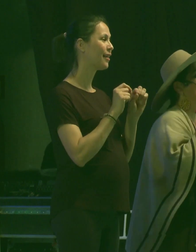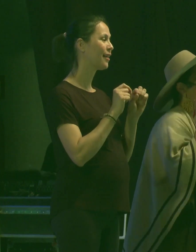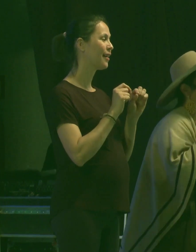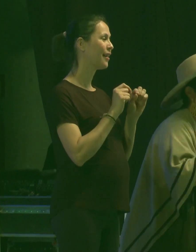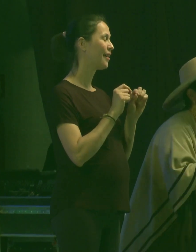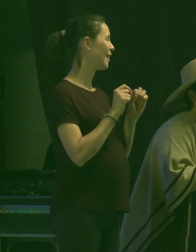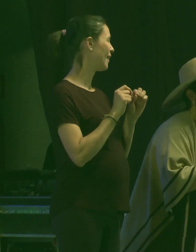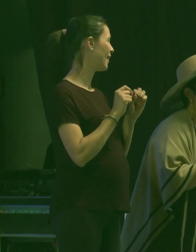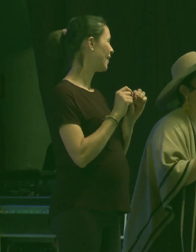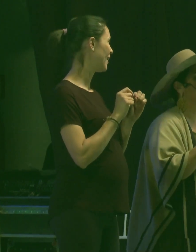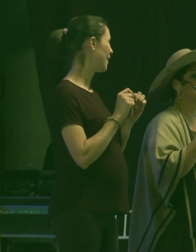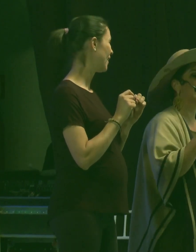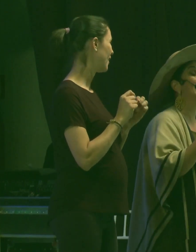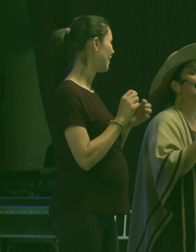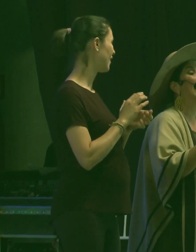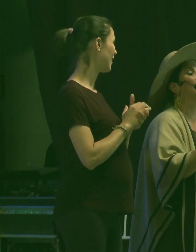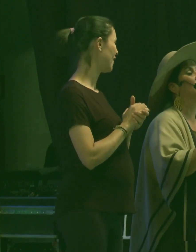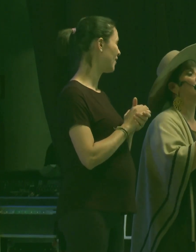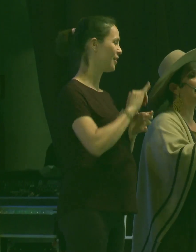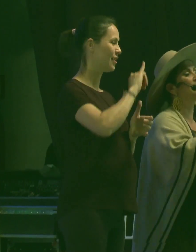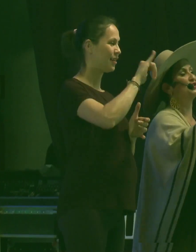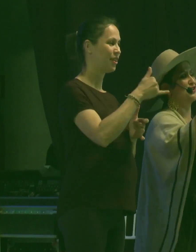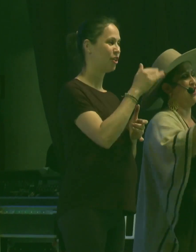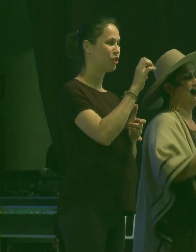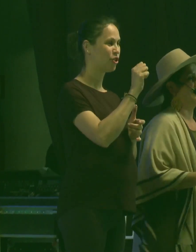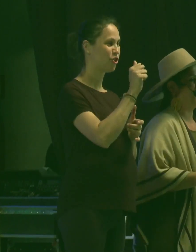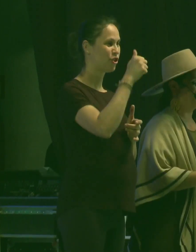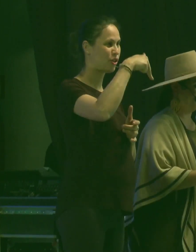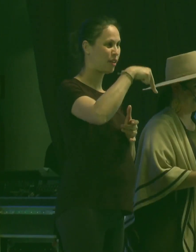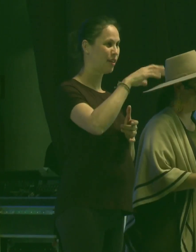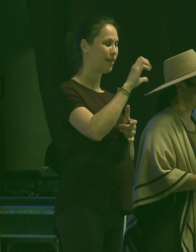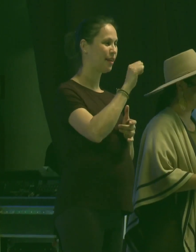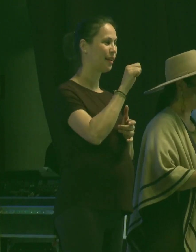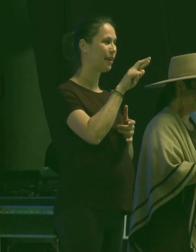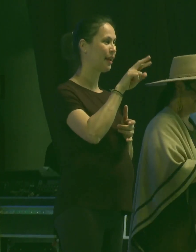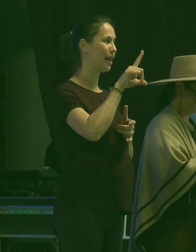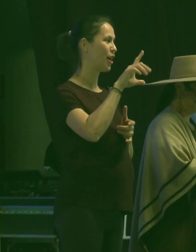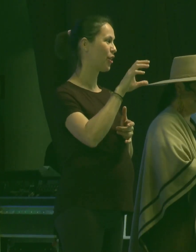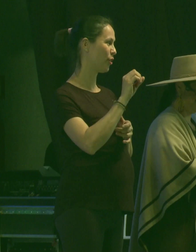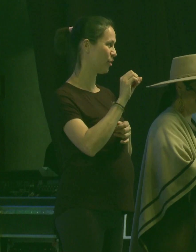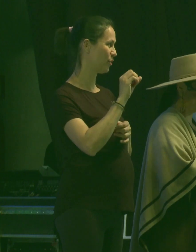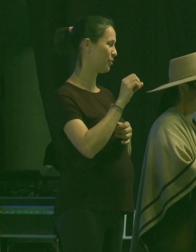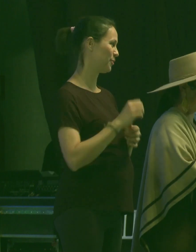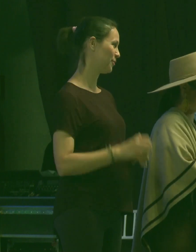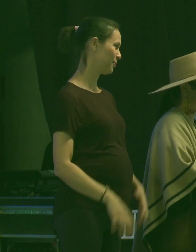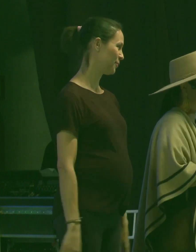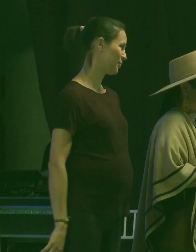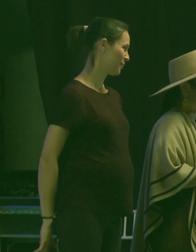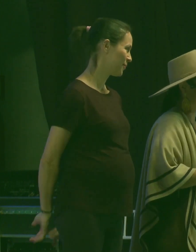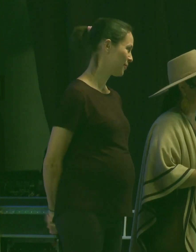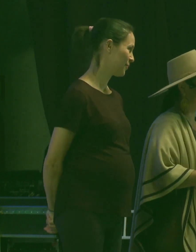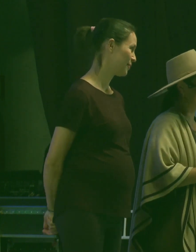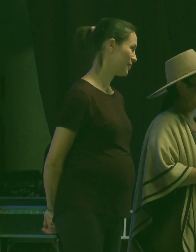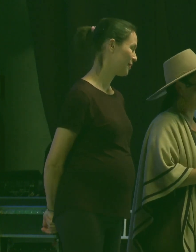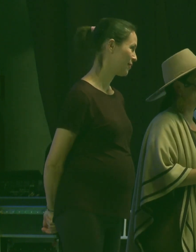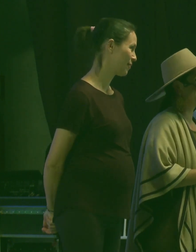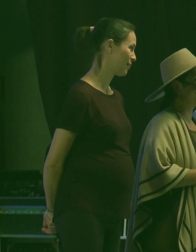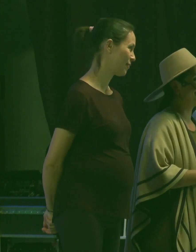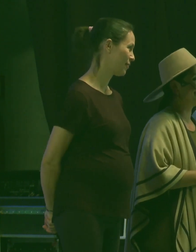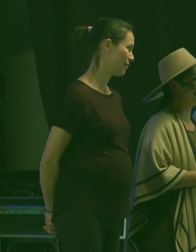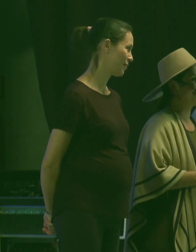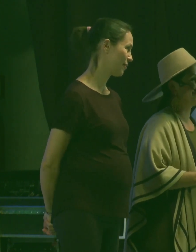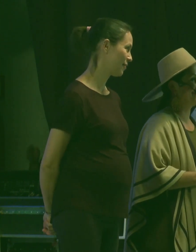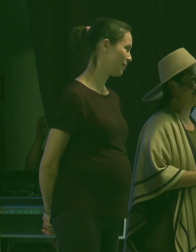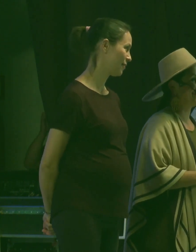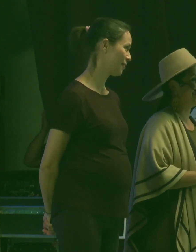aí! Em ti, Giancarlo Kirchhoff. Aí, Jean Kirchhoff. O Giancarlo